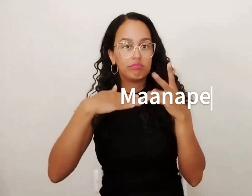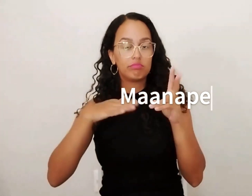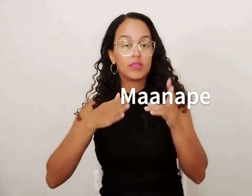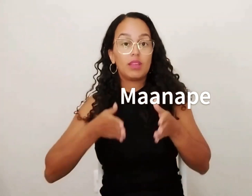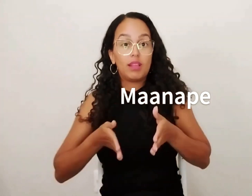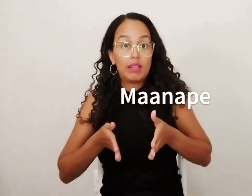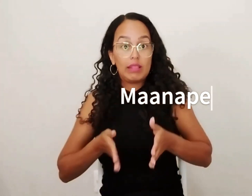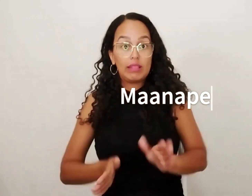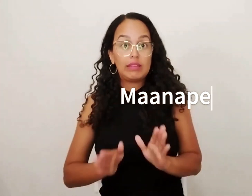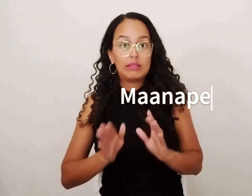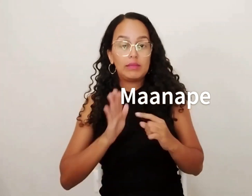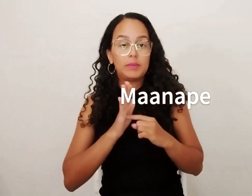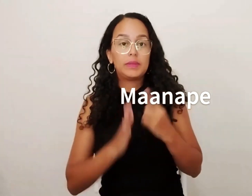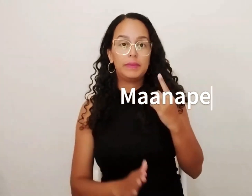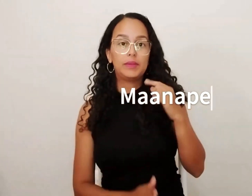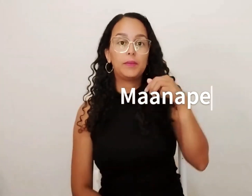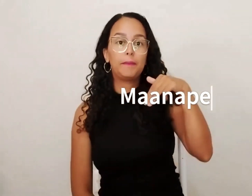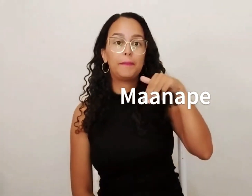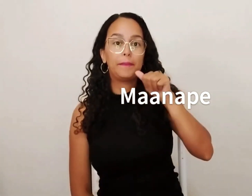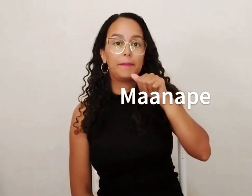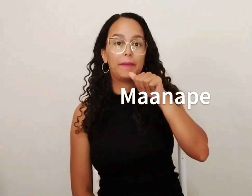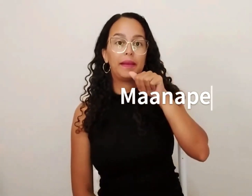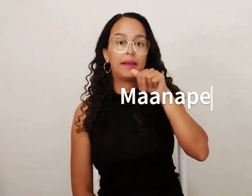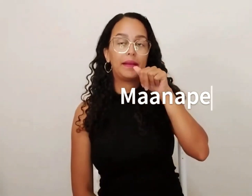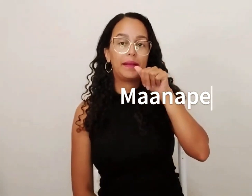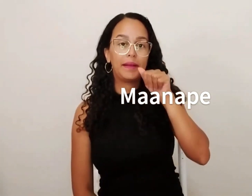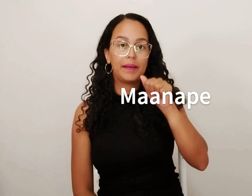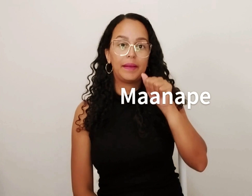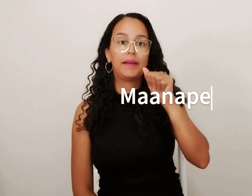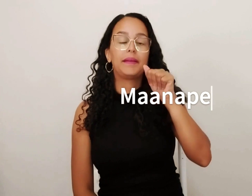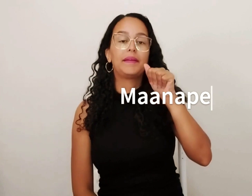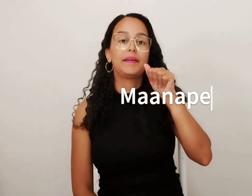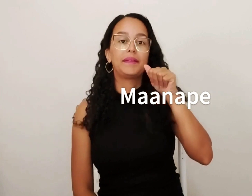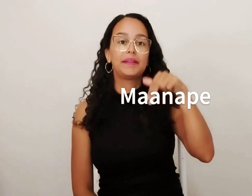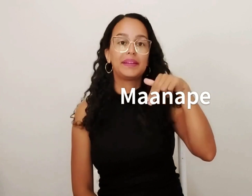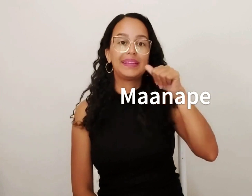Ele é feiticeiro e revive o herói